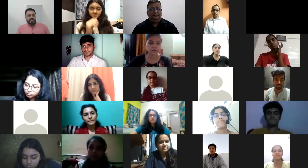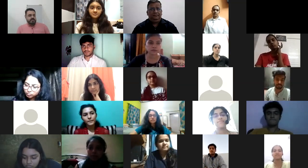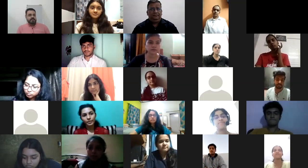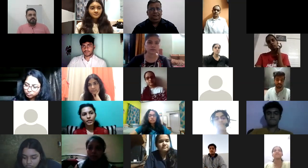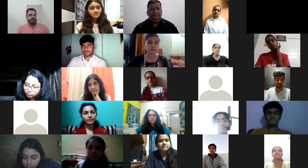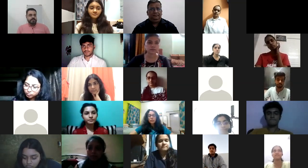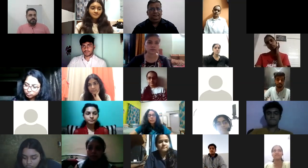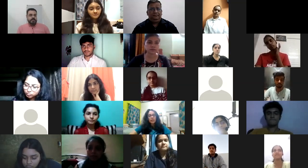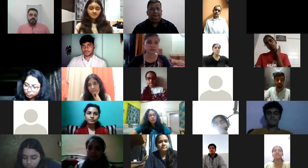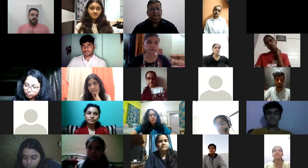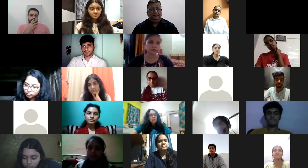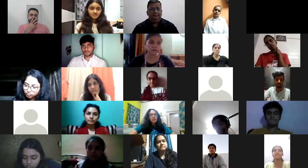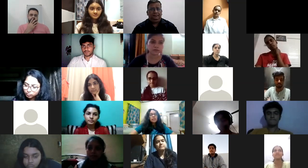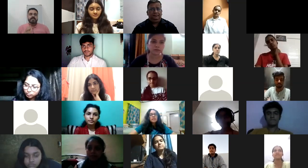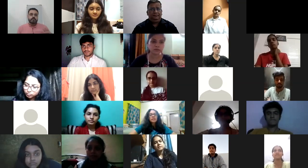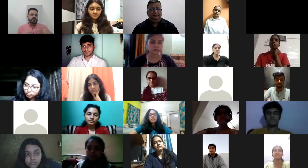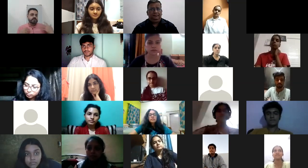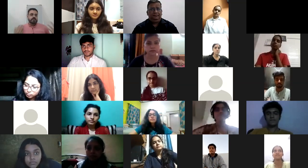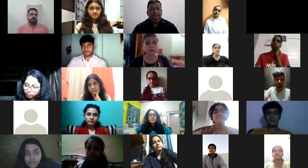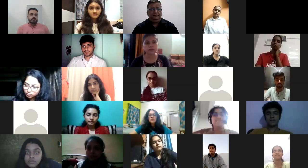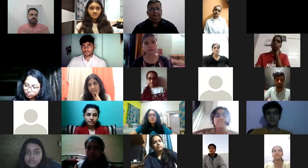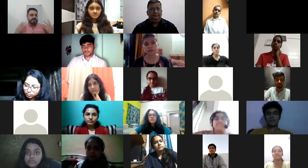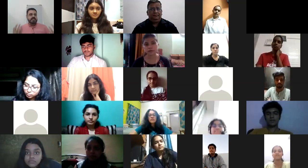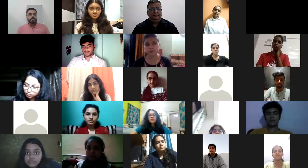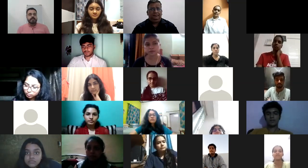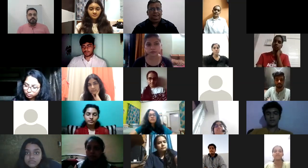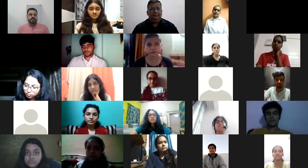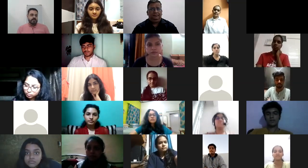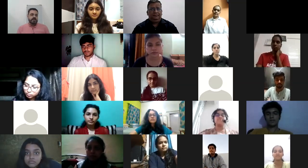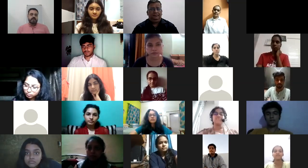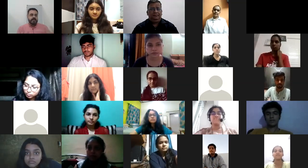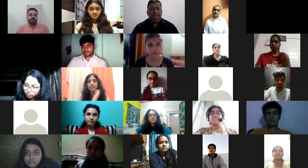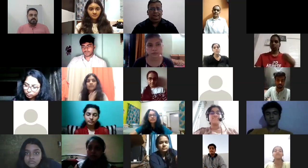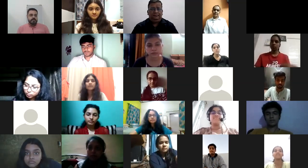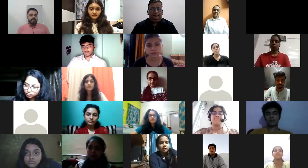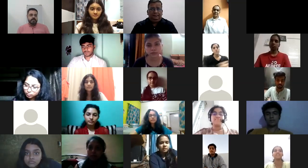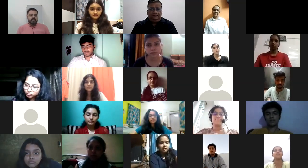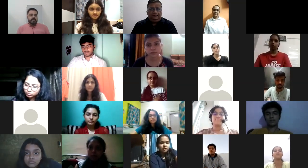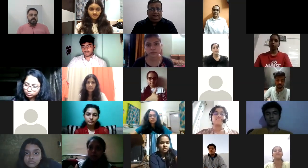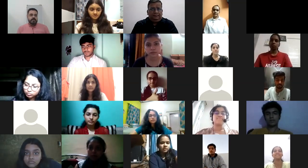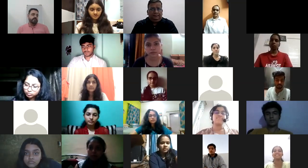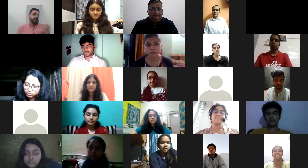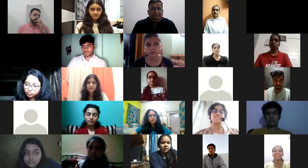ना. Okay, so you just have to उस किस संदर्भ में आप यूज कर रहे हैं, that is how we'll have to